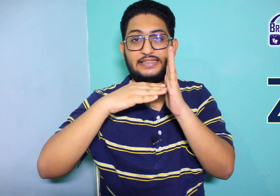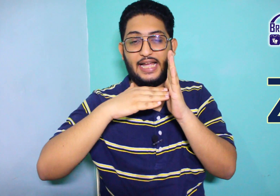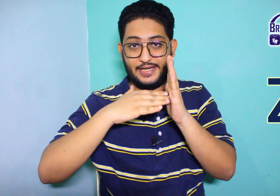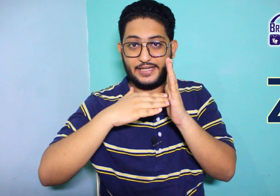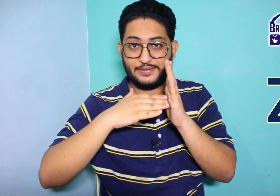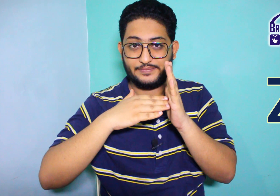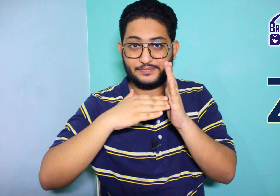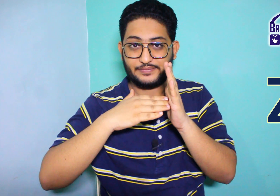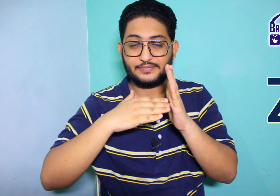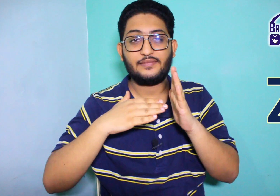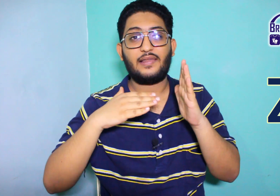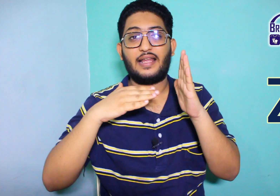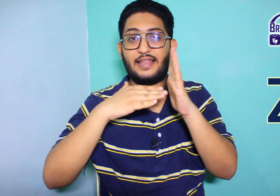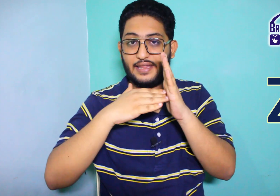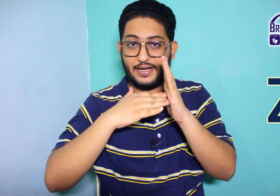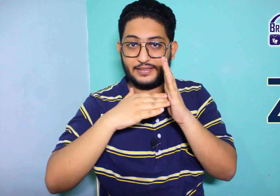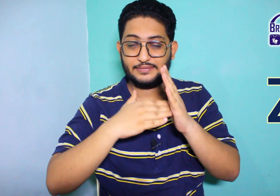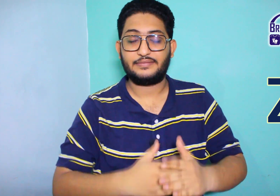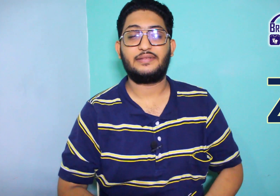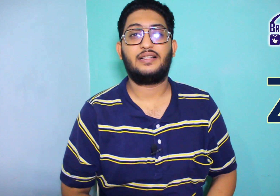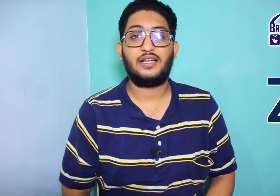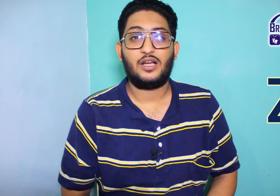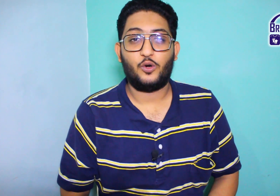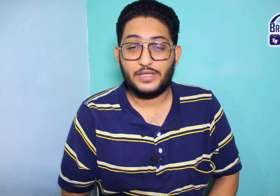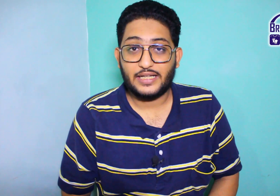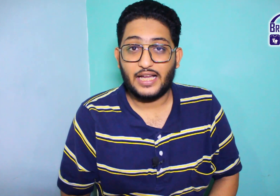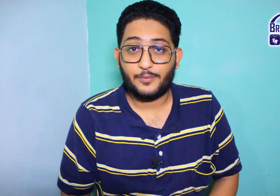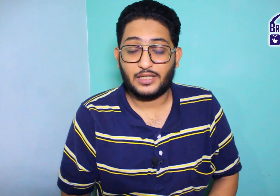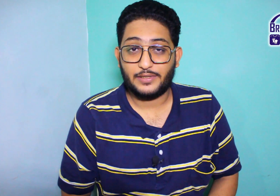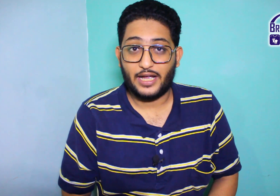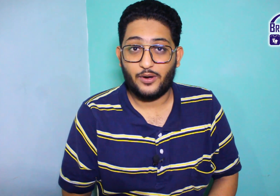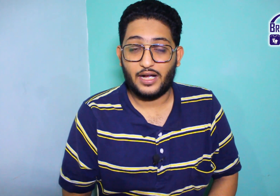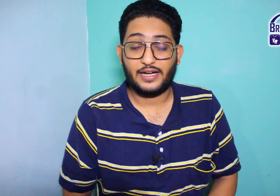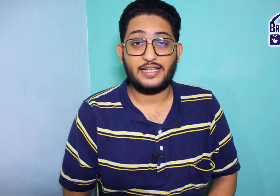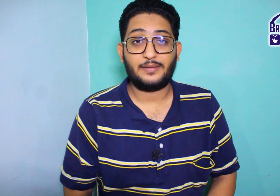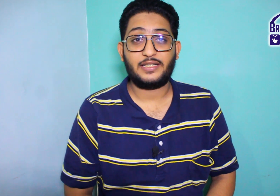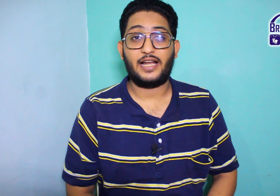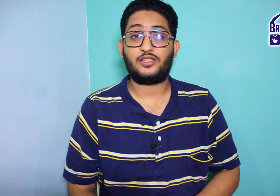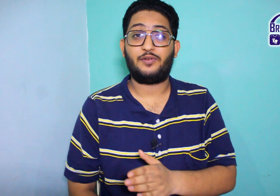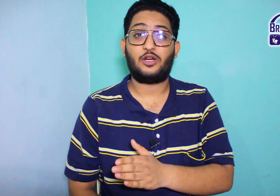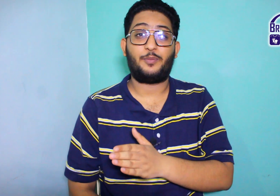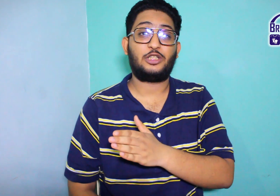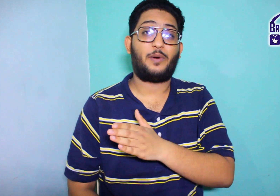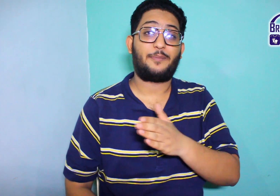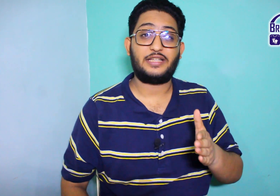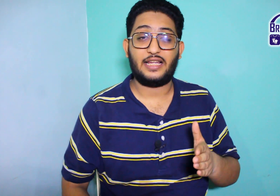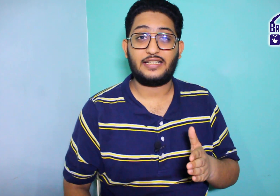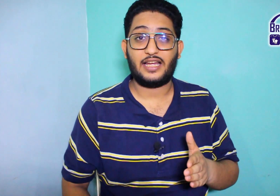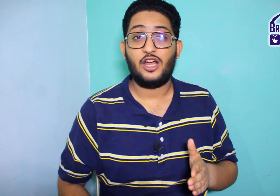Z Z। उम्मीद करते हैं आपको समझ आया होगा। अगर नहीं समझ आया तो इस वीडियो को पीछे दोबारा पीछे लेके जाएं